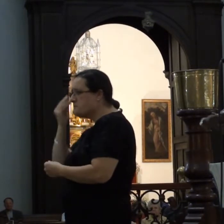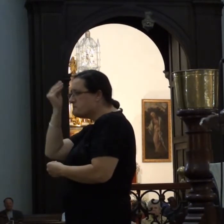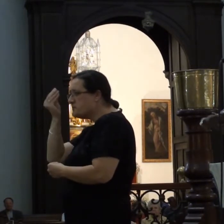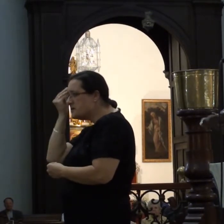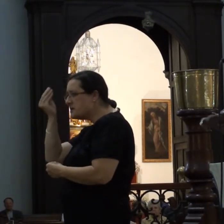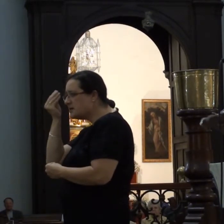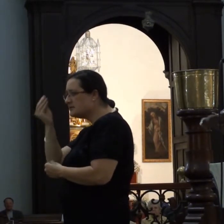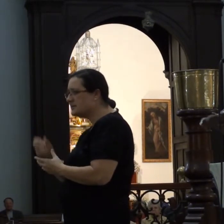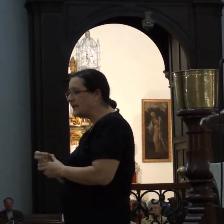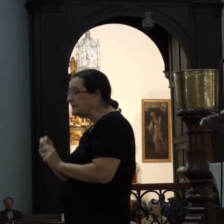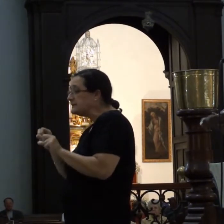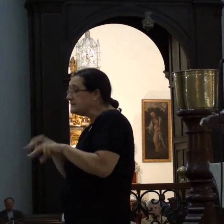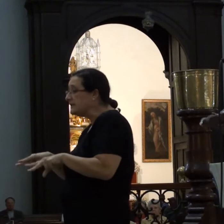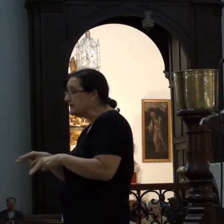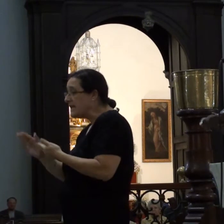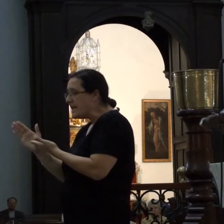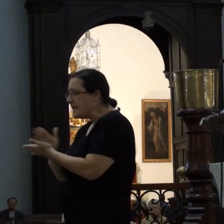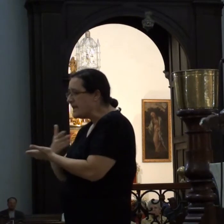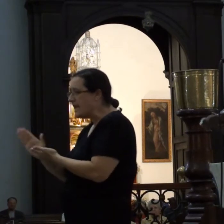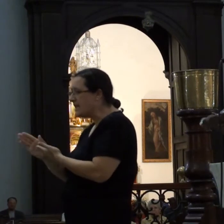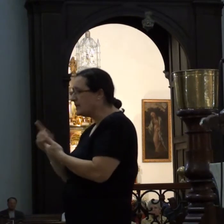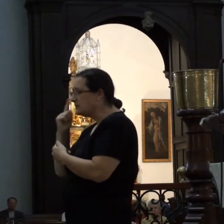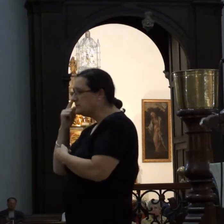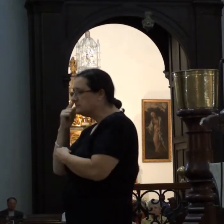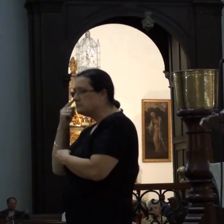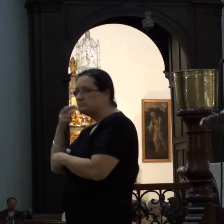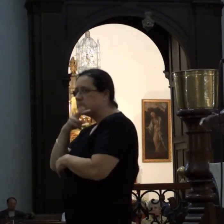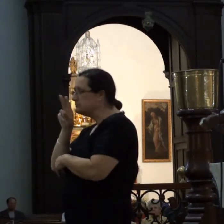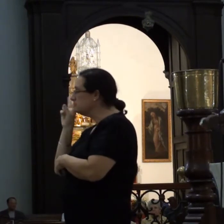sin permitir que nada te distraiga